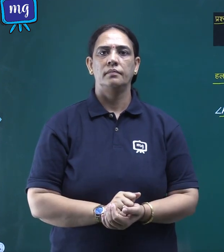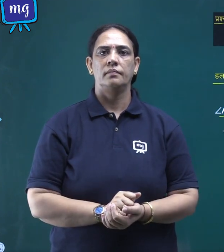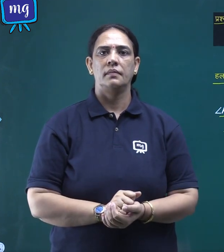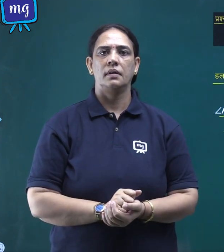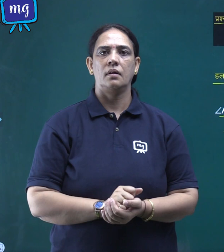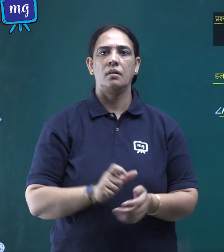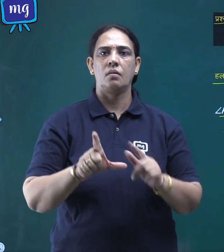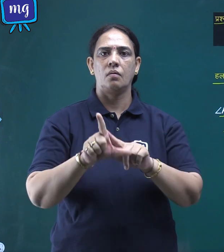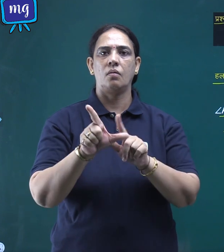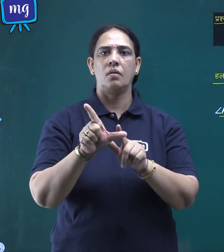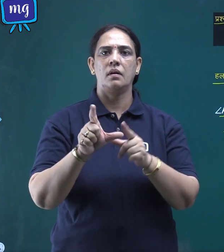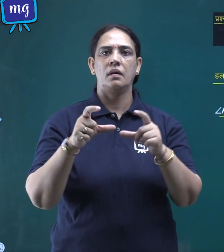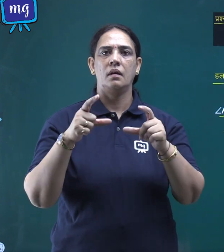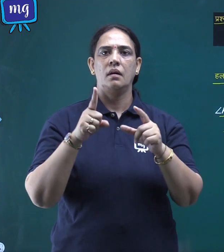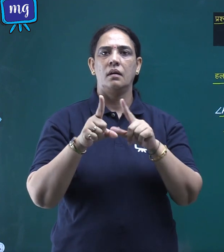कोण डी बराबर